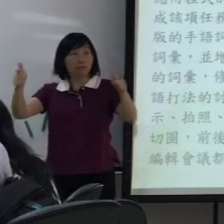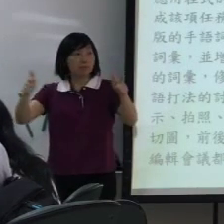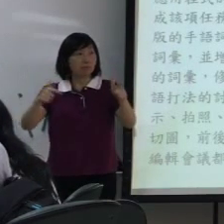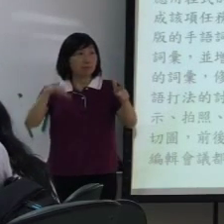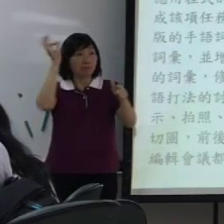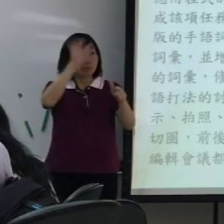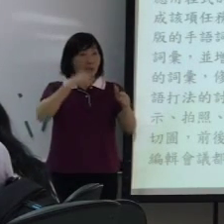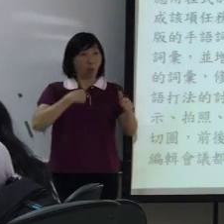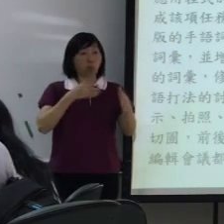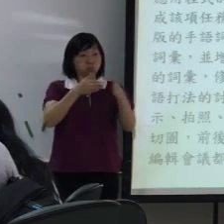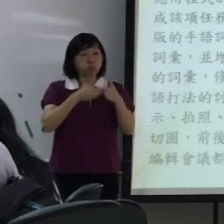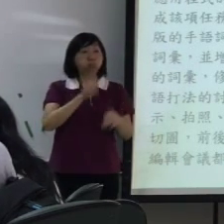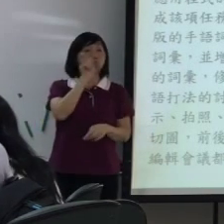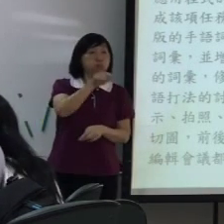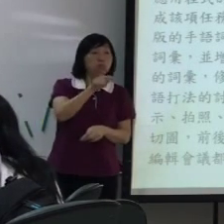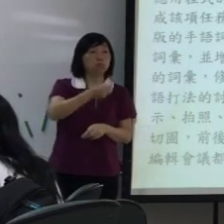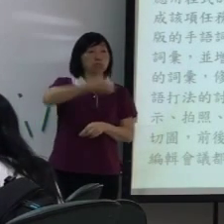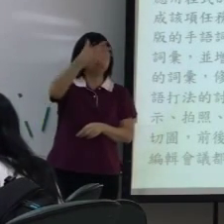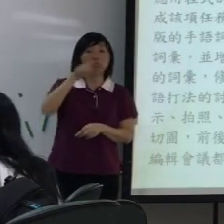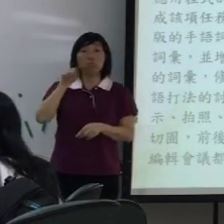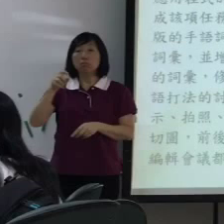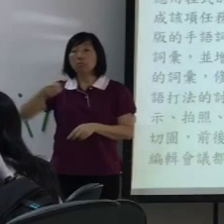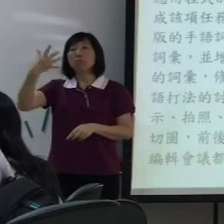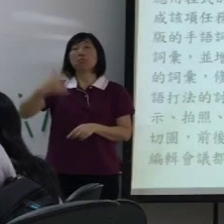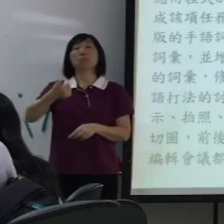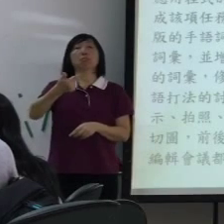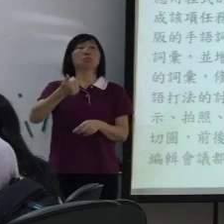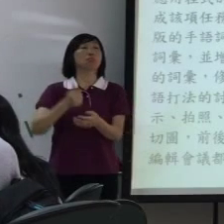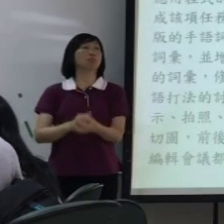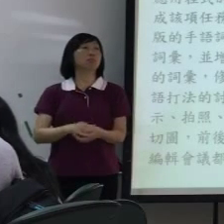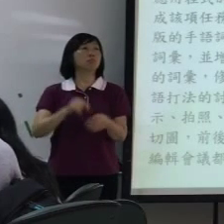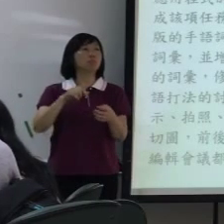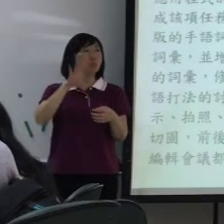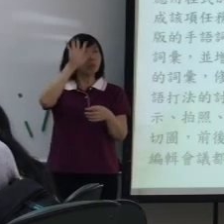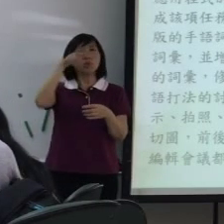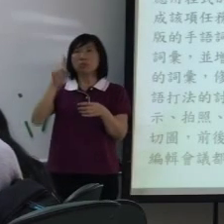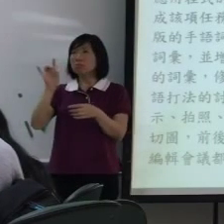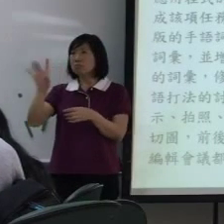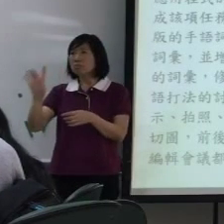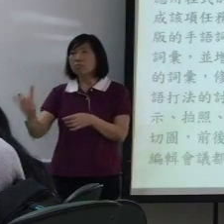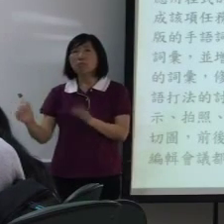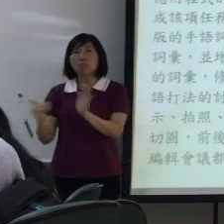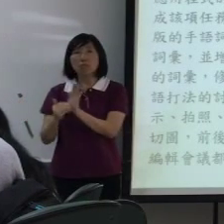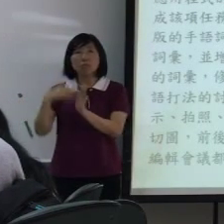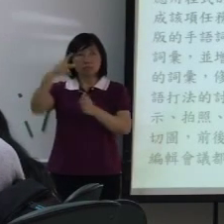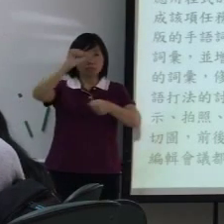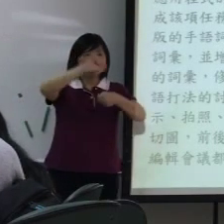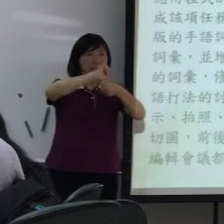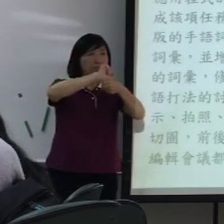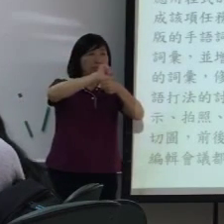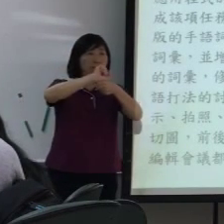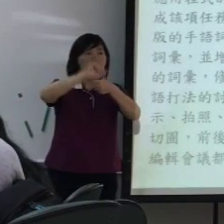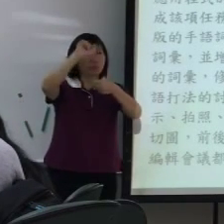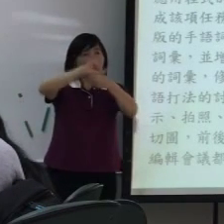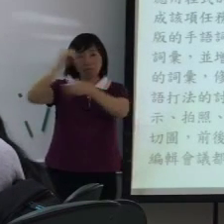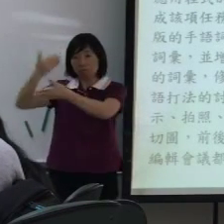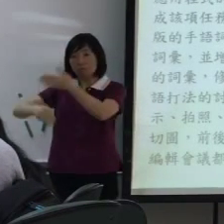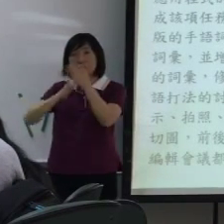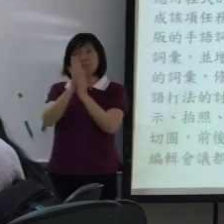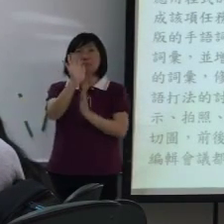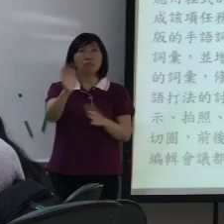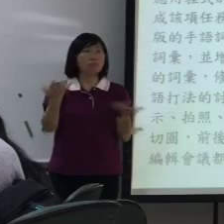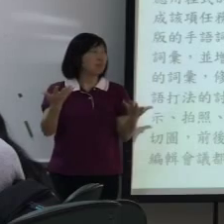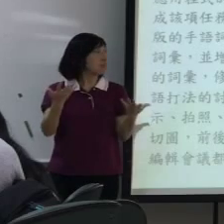好，另外因为有些删掉有些增加，所以